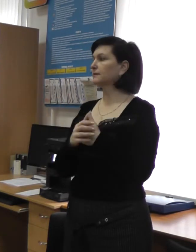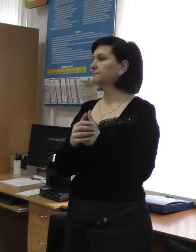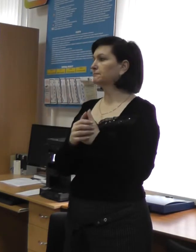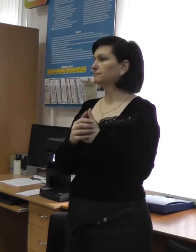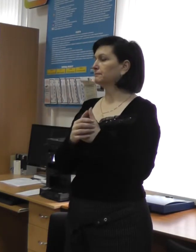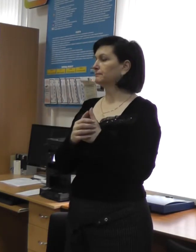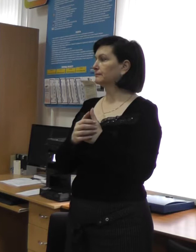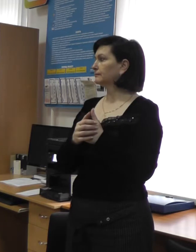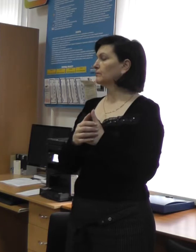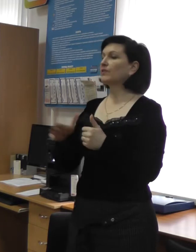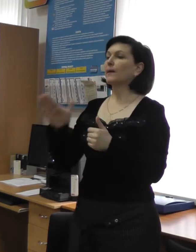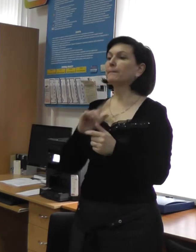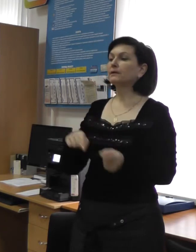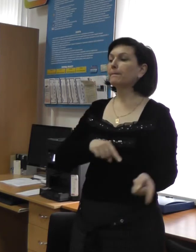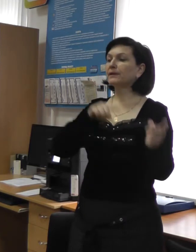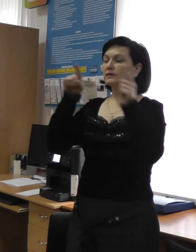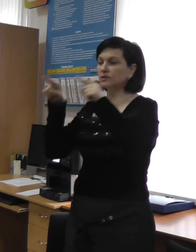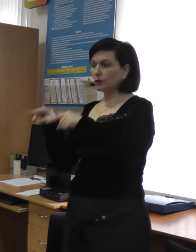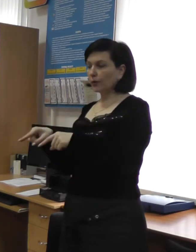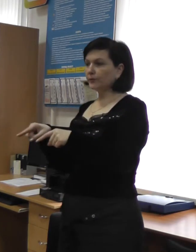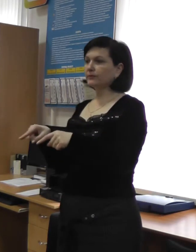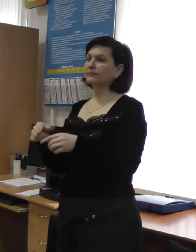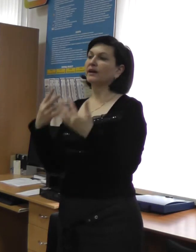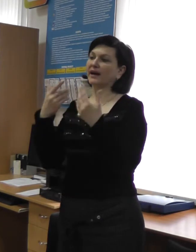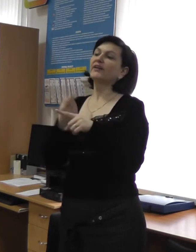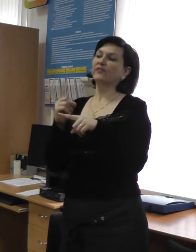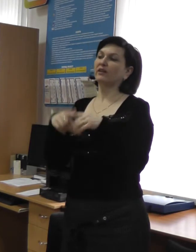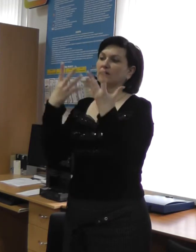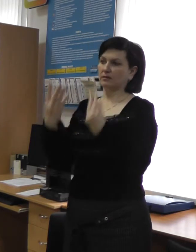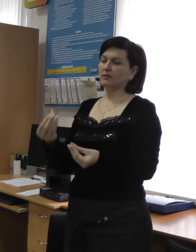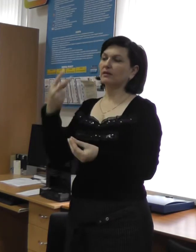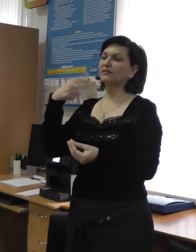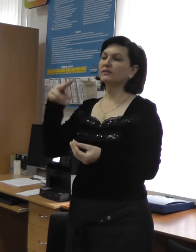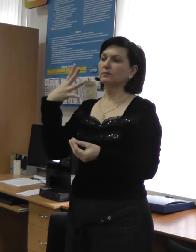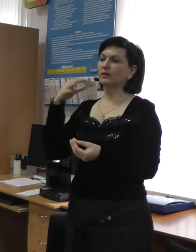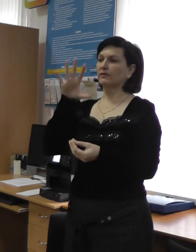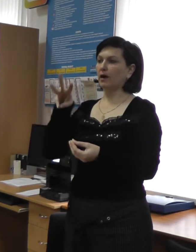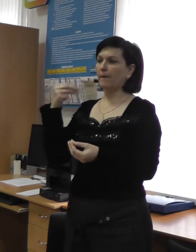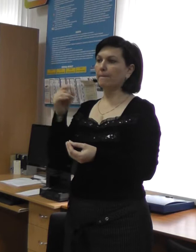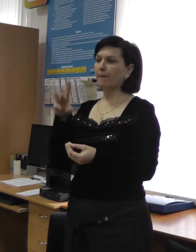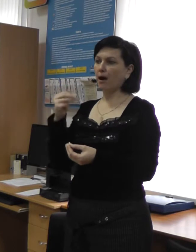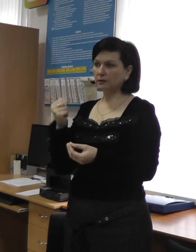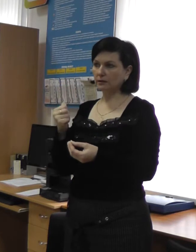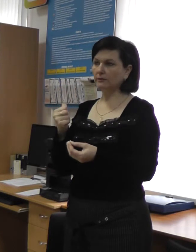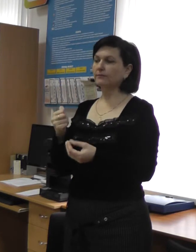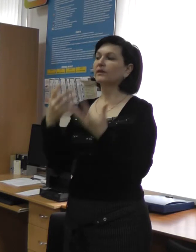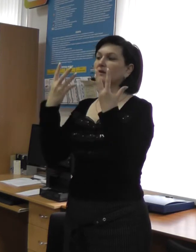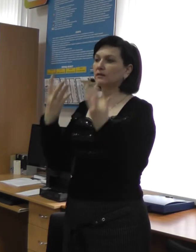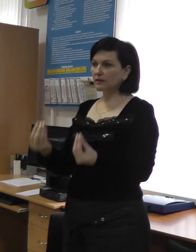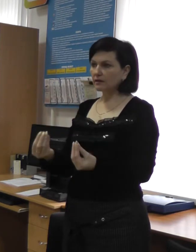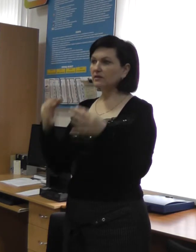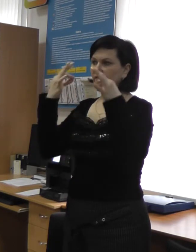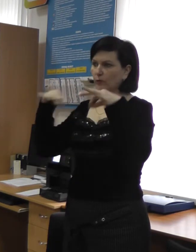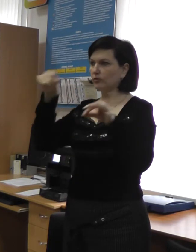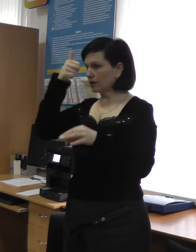стечению обстоятельств, было перенесено непосредственно на этот день. 25 марта Греция отмечает День своей